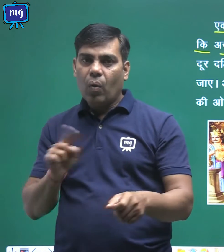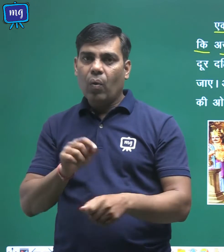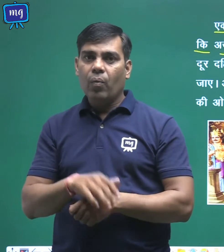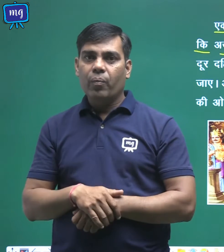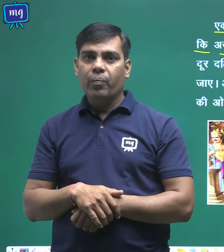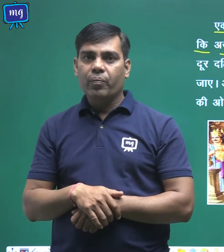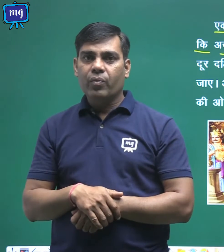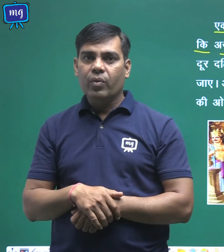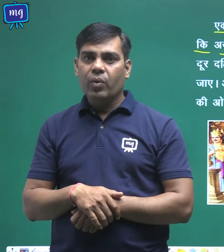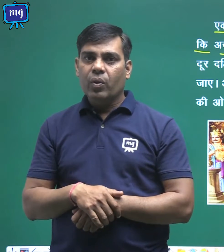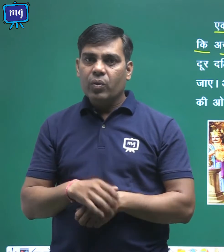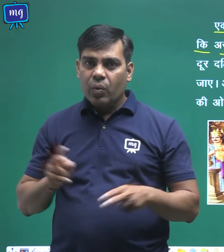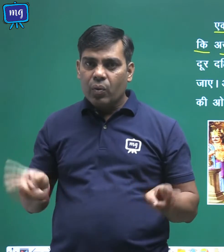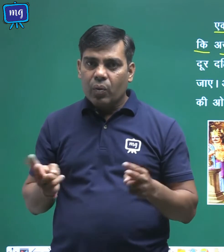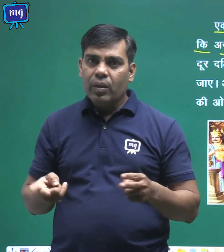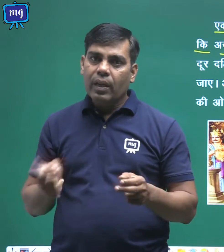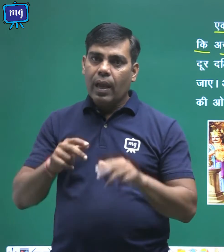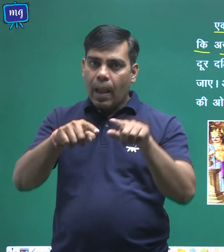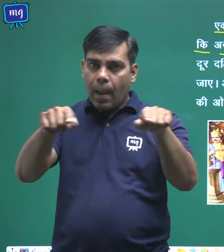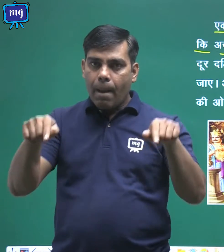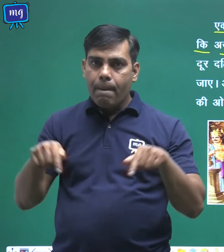युद्ध के मैदान से